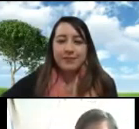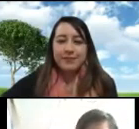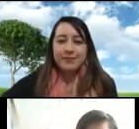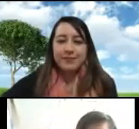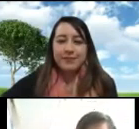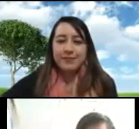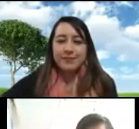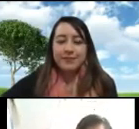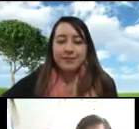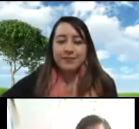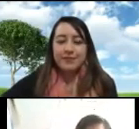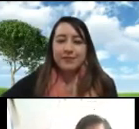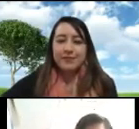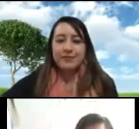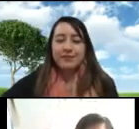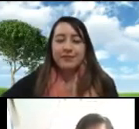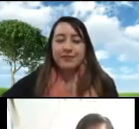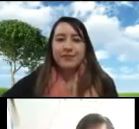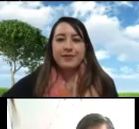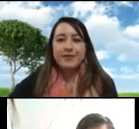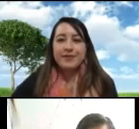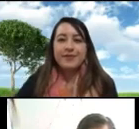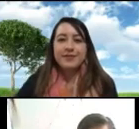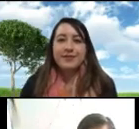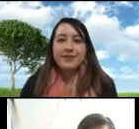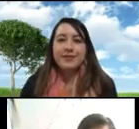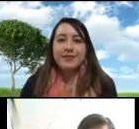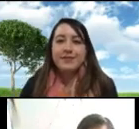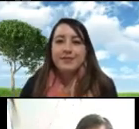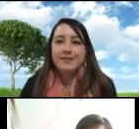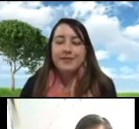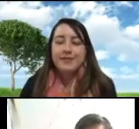Daniel Cuadros. Y el primer lugar,